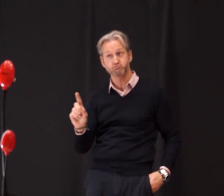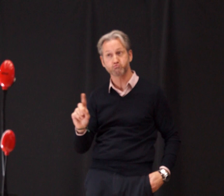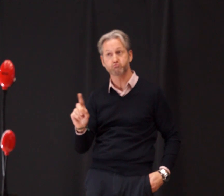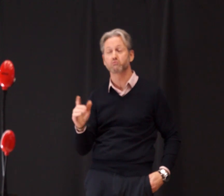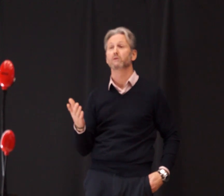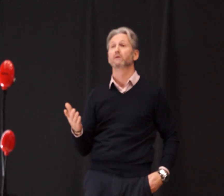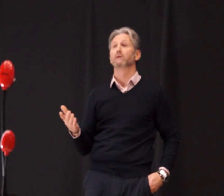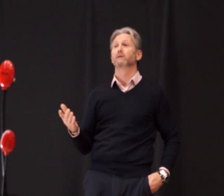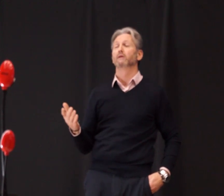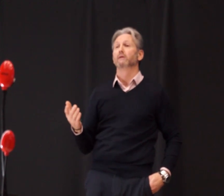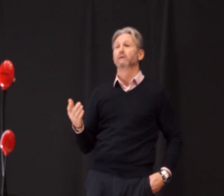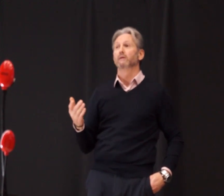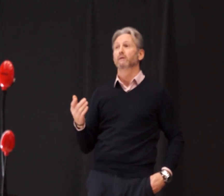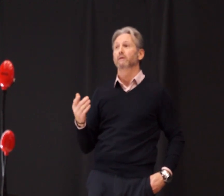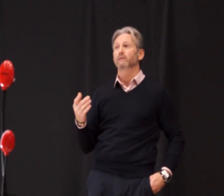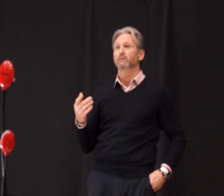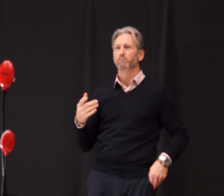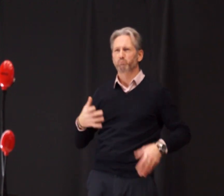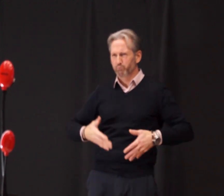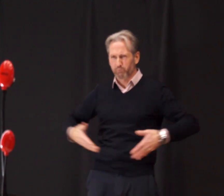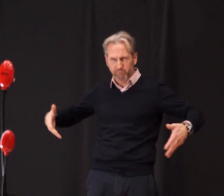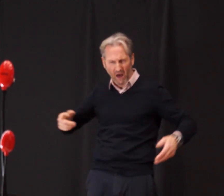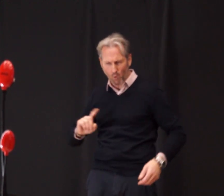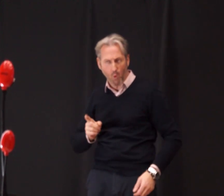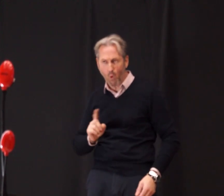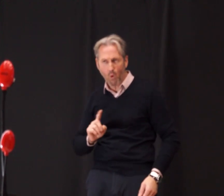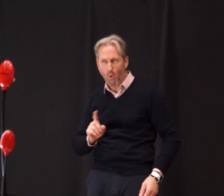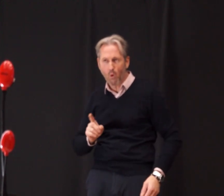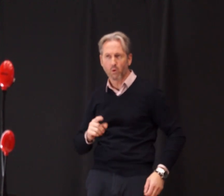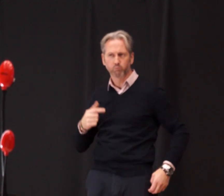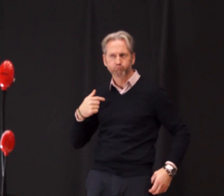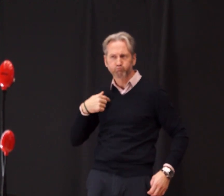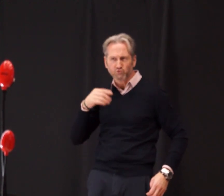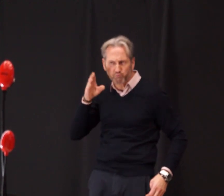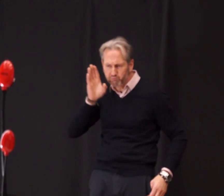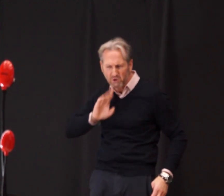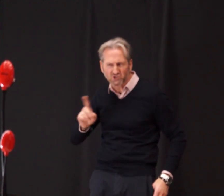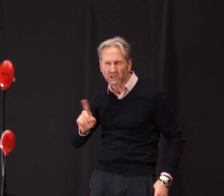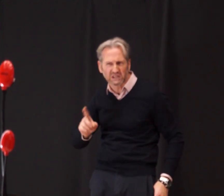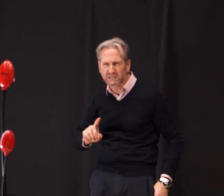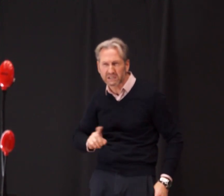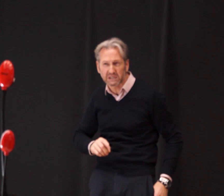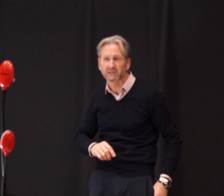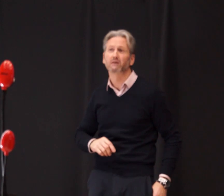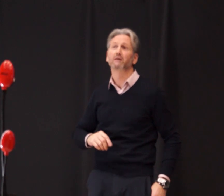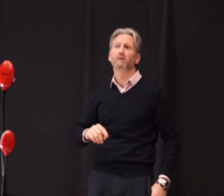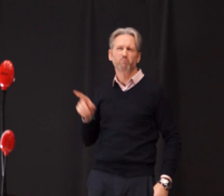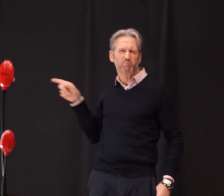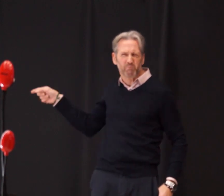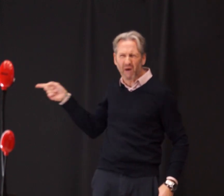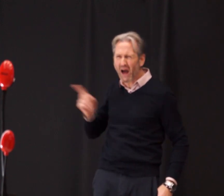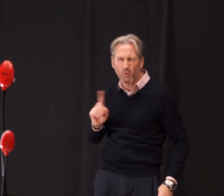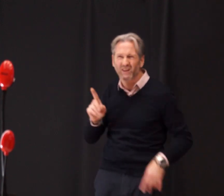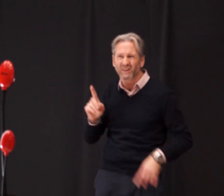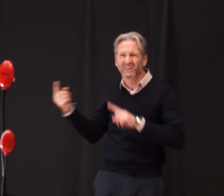bon en faisant deux signes consécutifs. Mais en fait, ou pas gros, ou pas gentil, pas